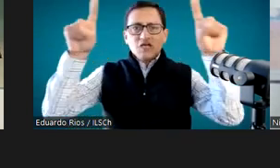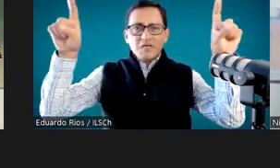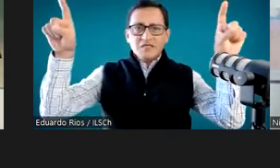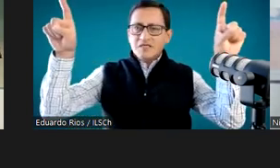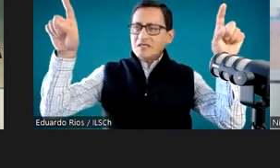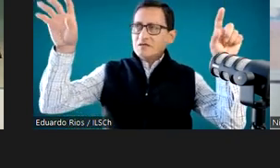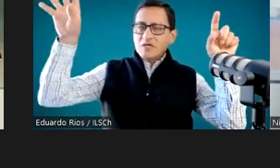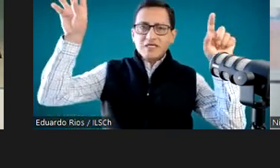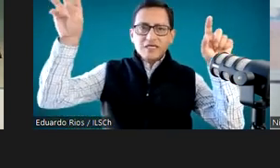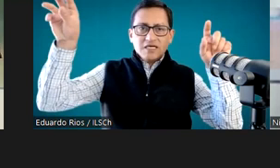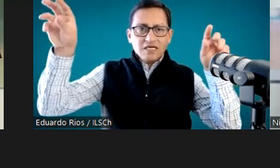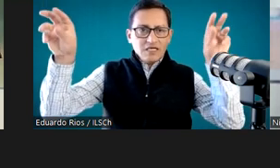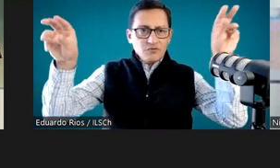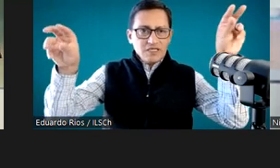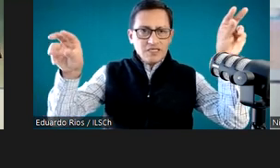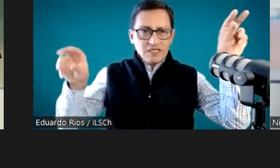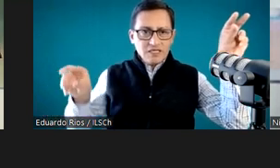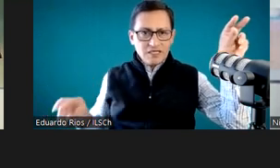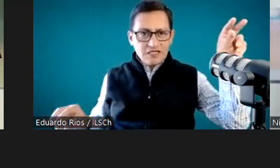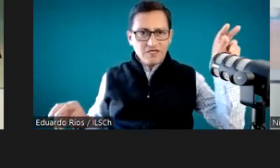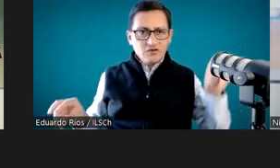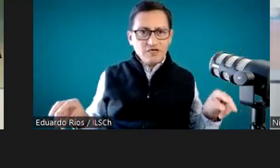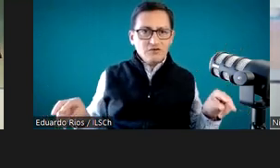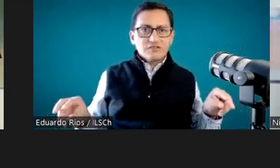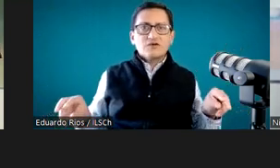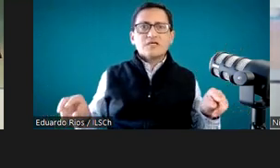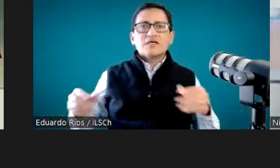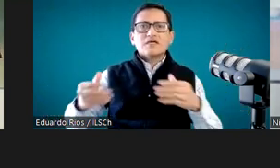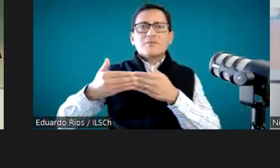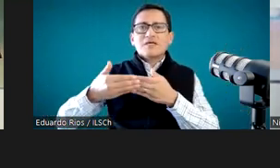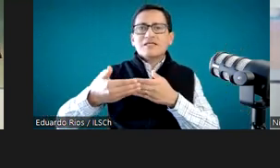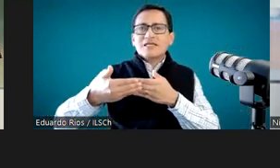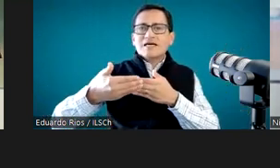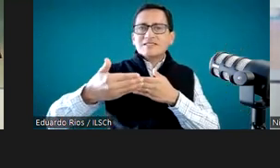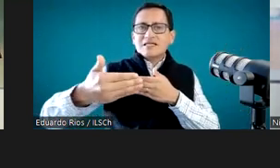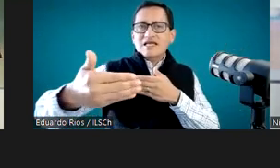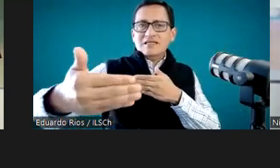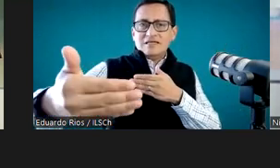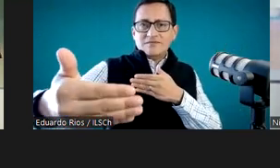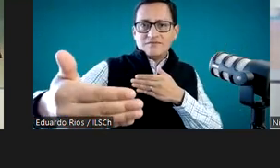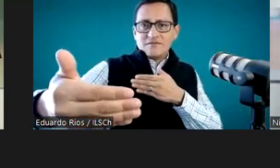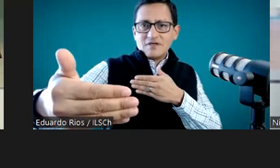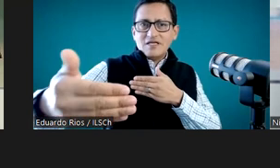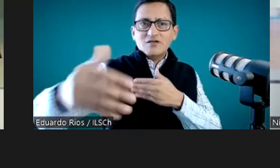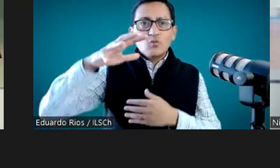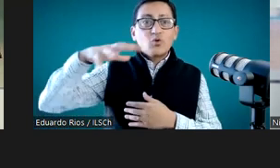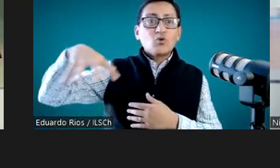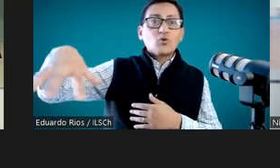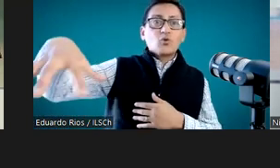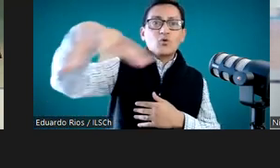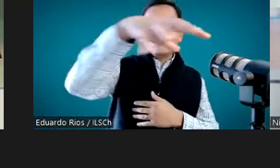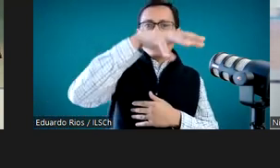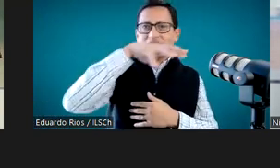no solamente tiene una esquina acá, aquí abajo, abajo, sino que también tiene hacia adelante. Esto es como